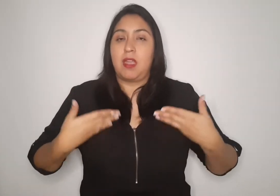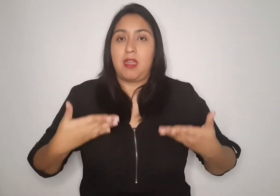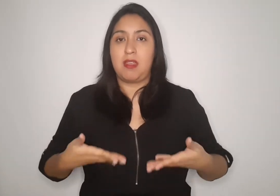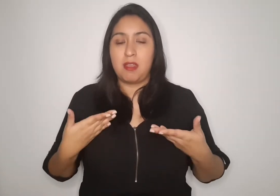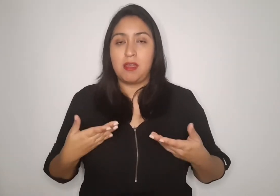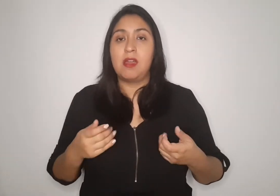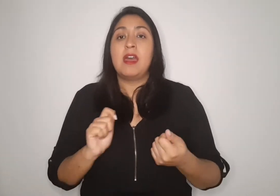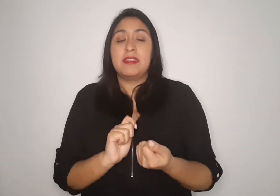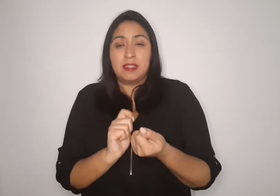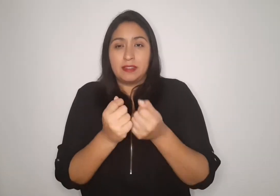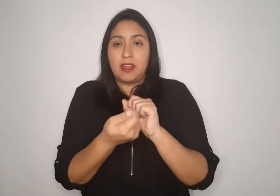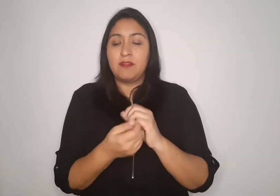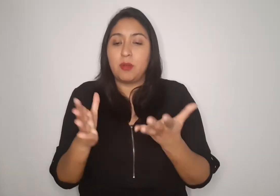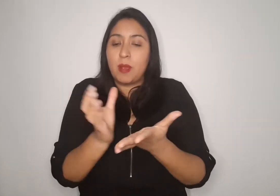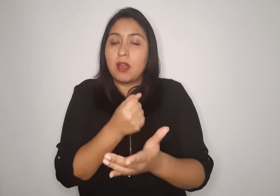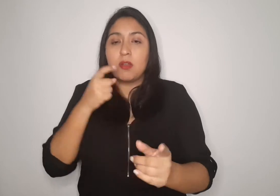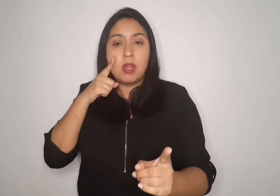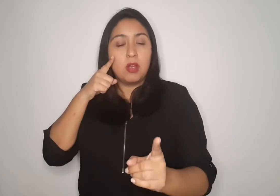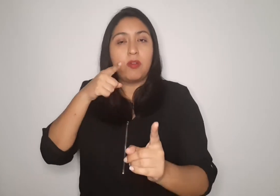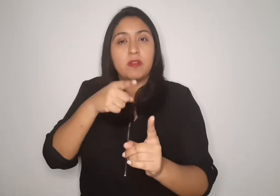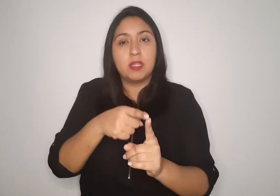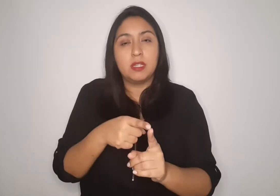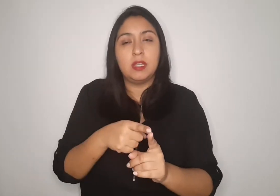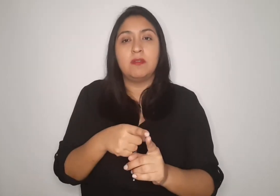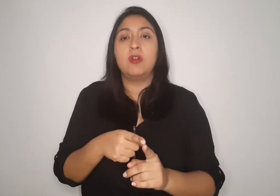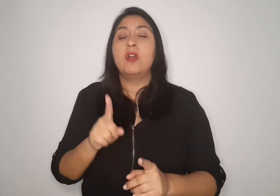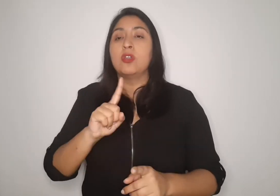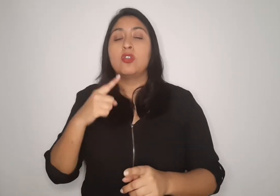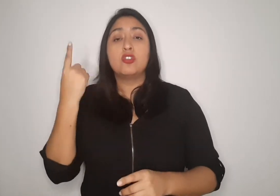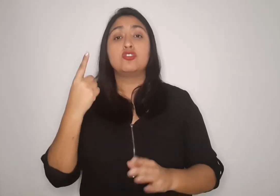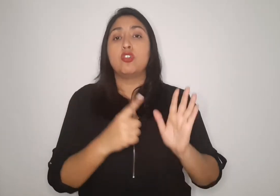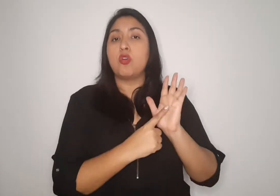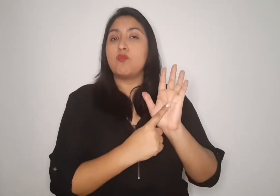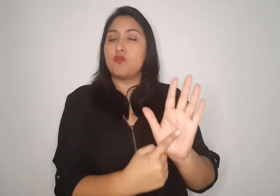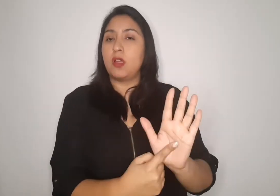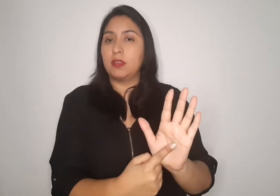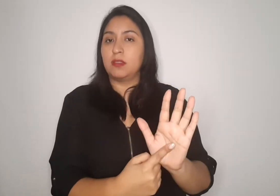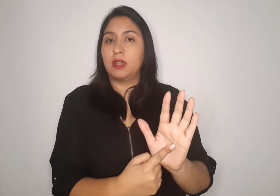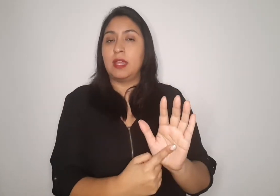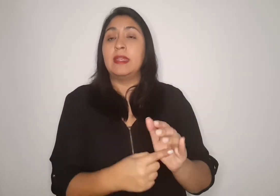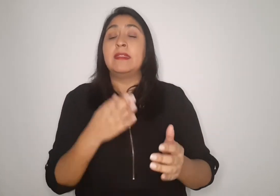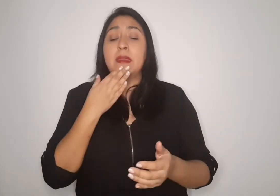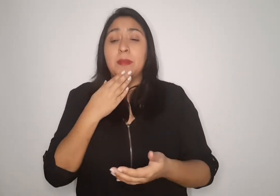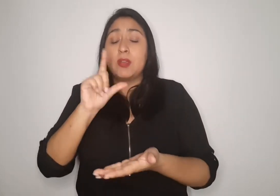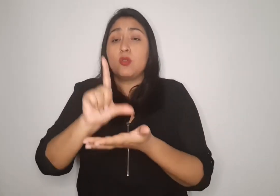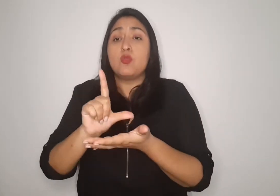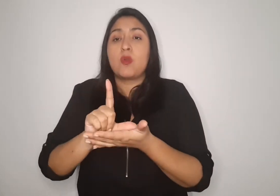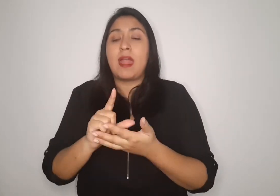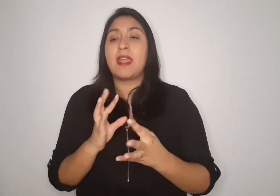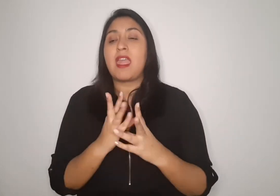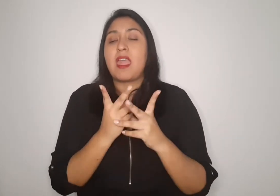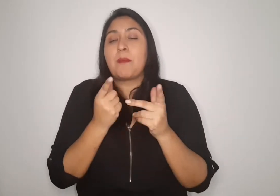y de lograr un objetivo que no solo fuera una muestra, sino que este espacio de espiritualidad. Francisco, ¿qué